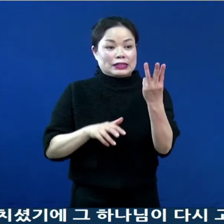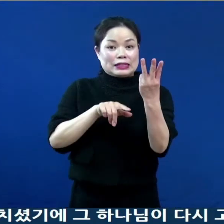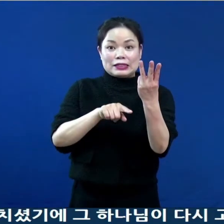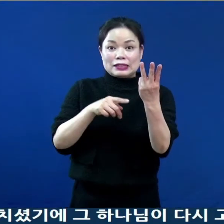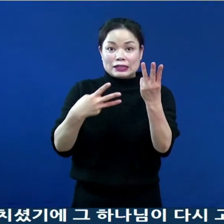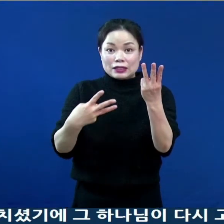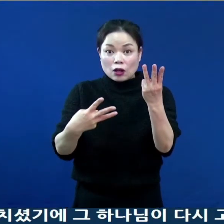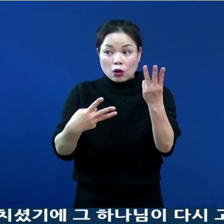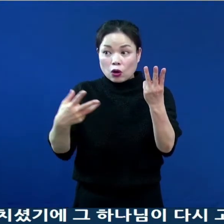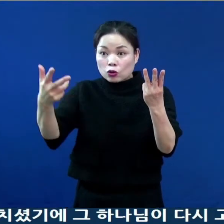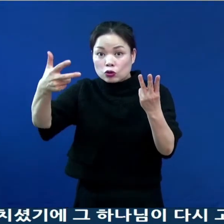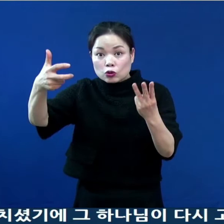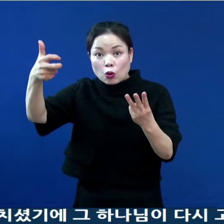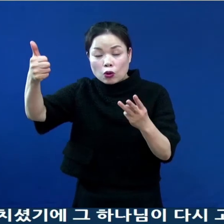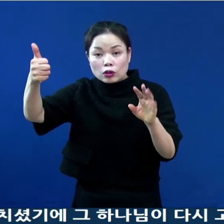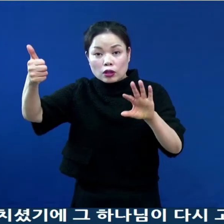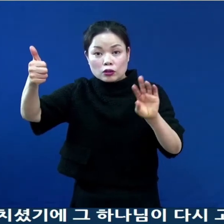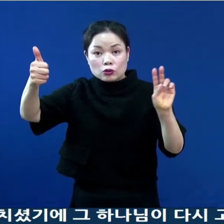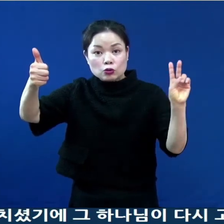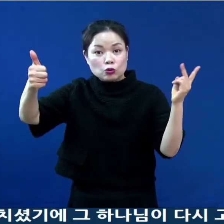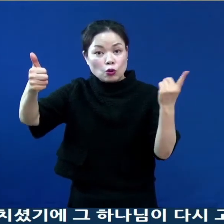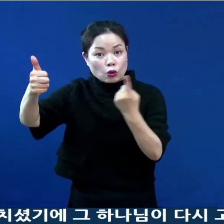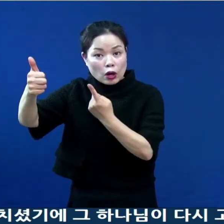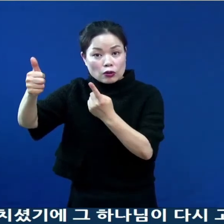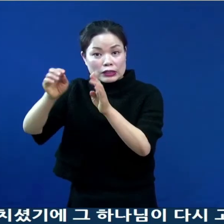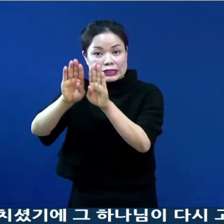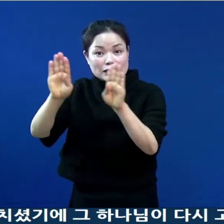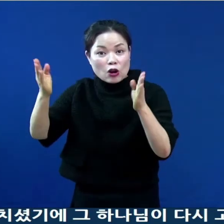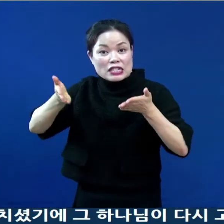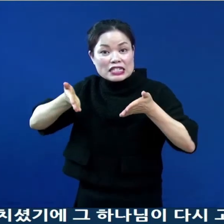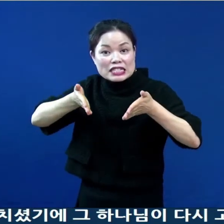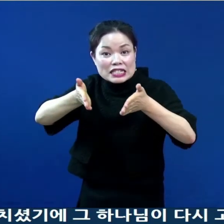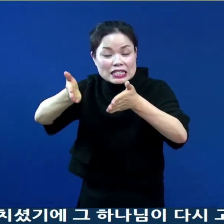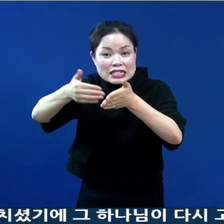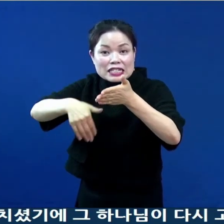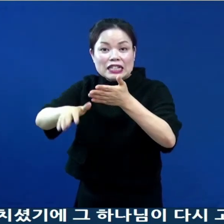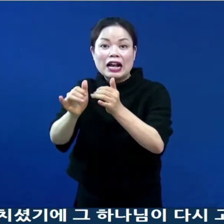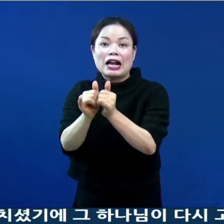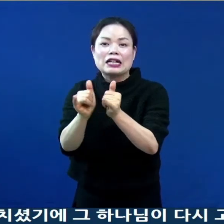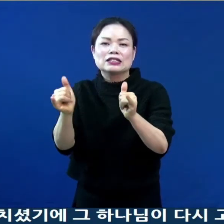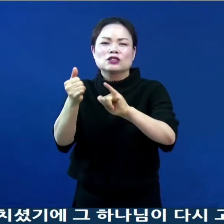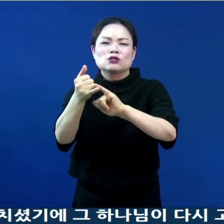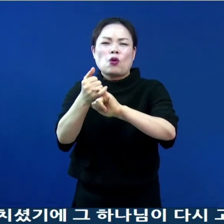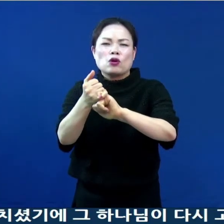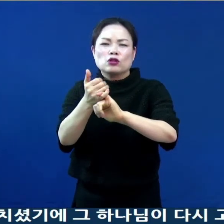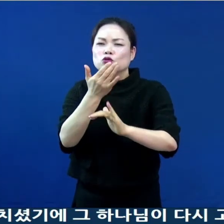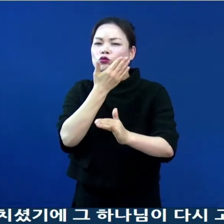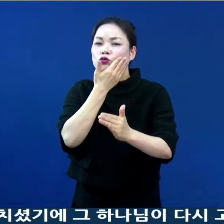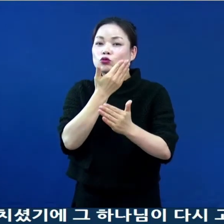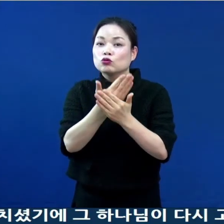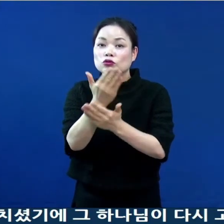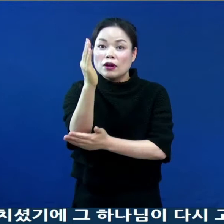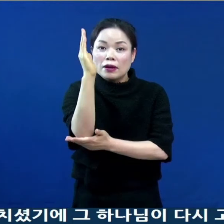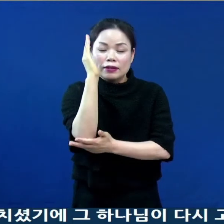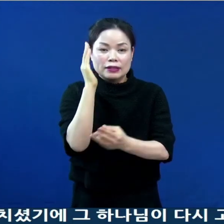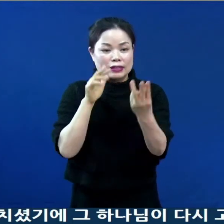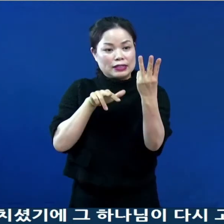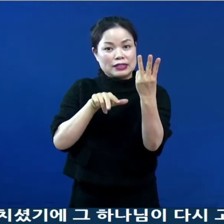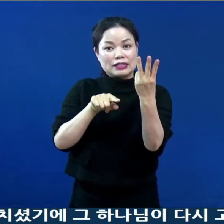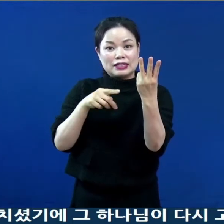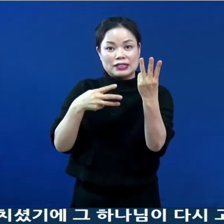보면 여호와께로 돌아가는 열린 길을 가는 사람들이 꼭 해야 될 중요한 메시지가